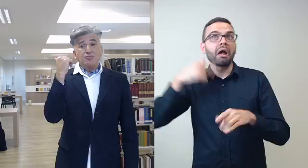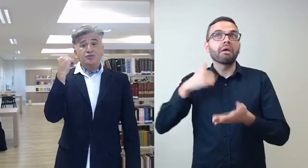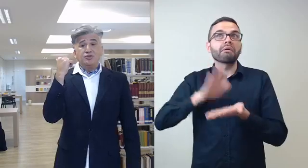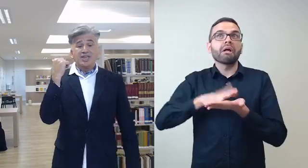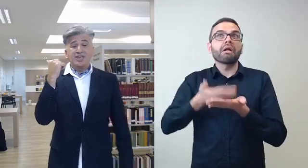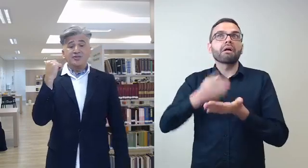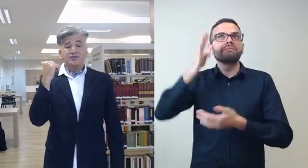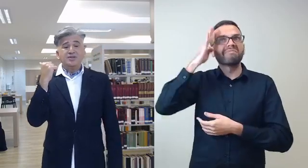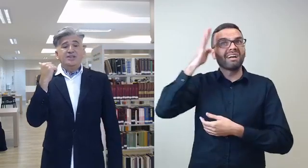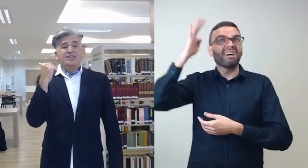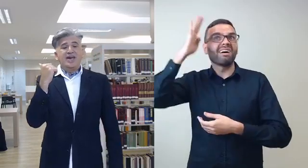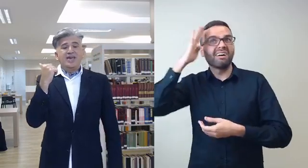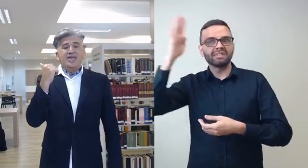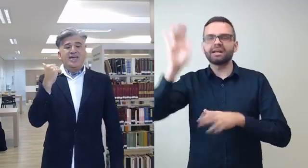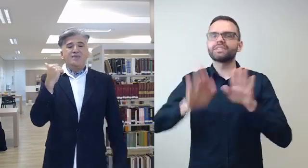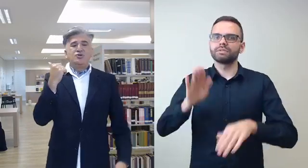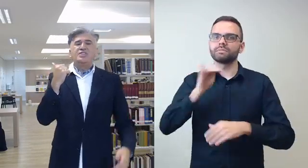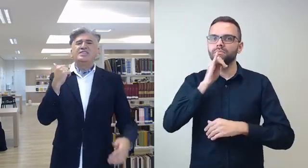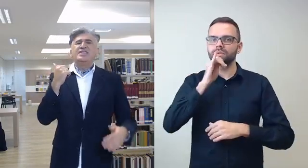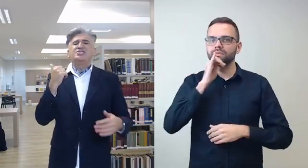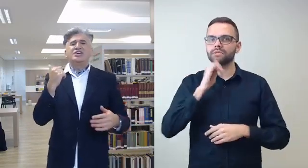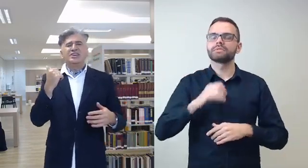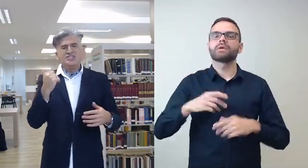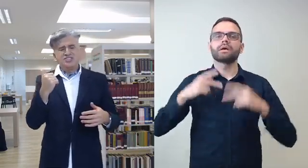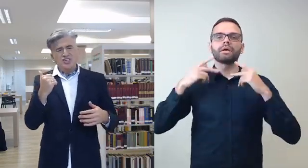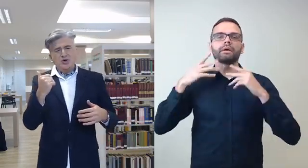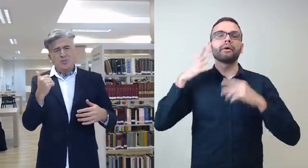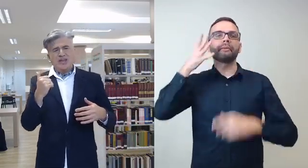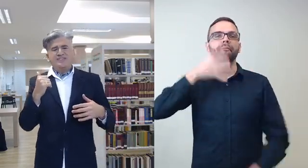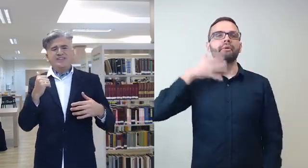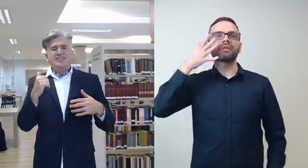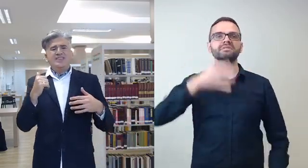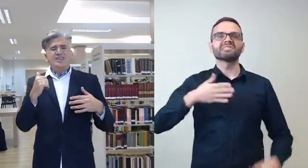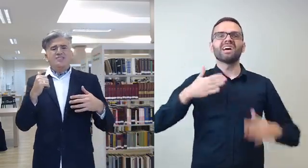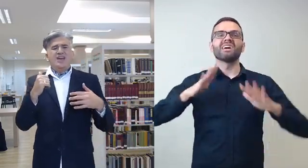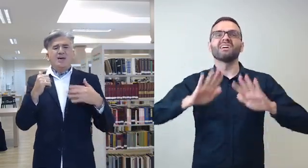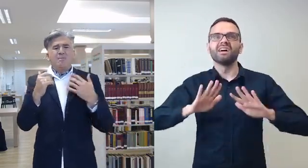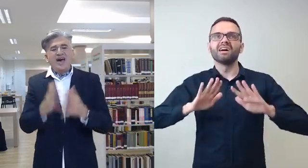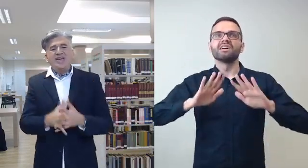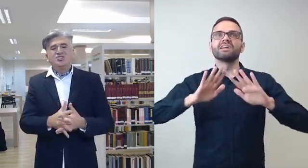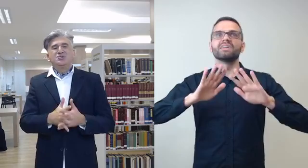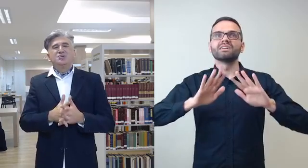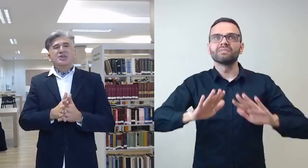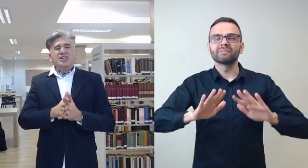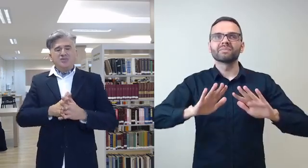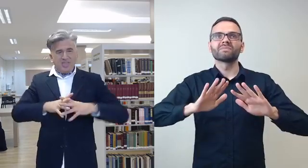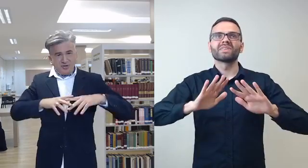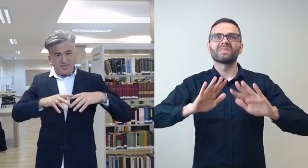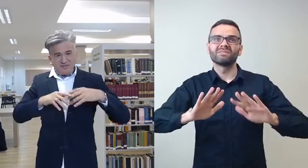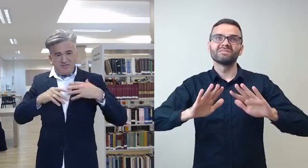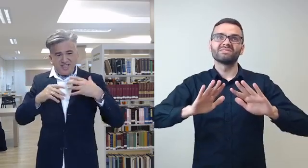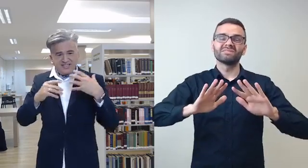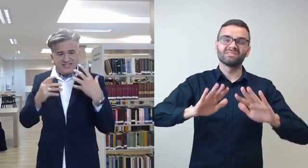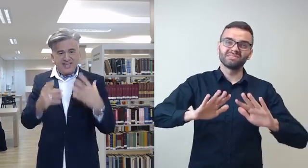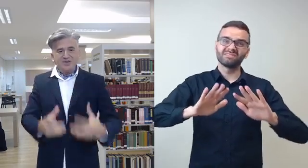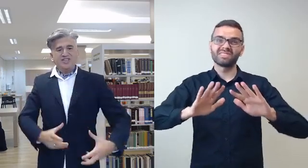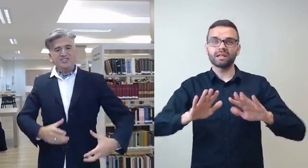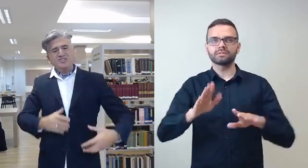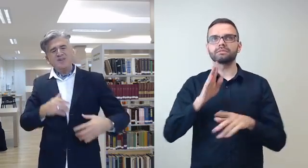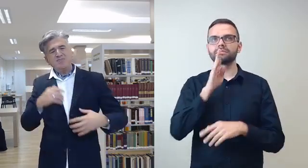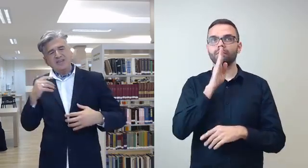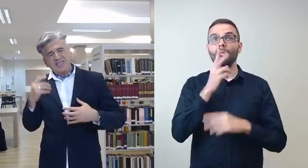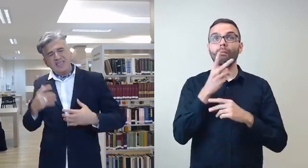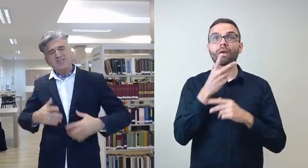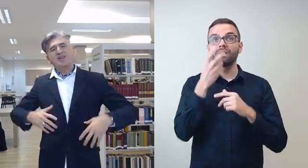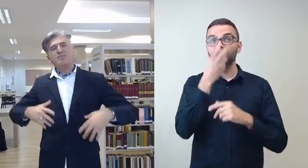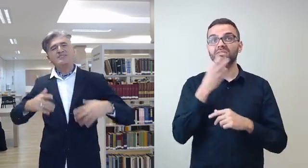é muito lento, tá? É muito entediante, o palestrante fala baixo, não tem muita inflexão e a gente